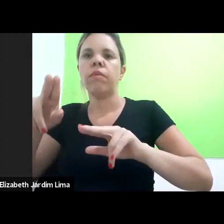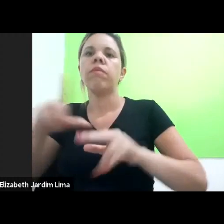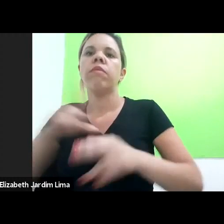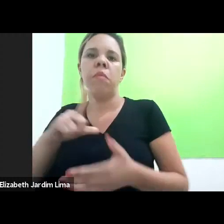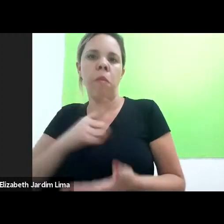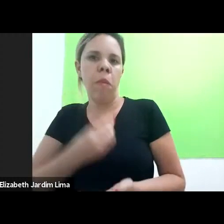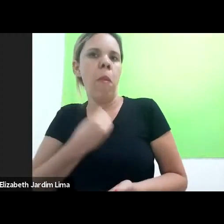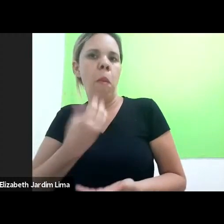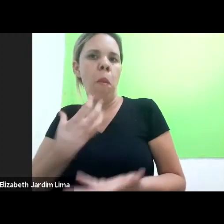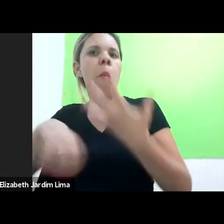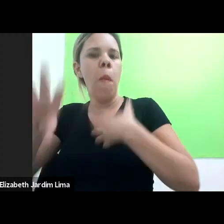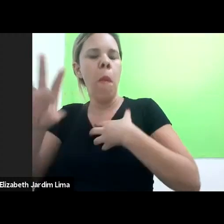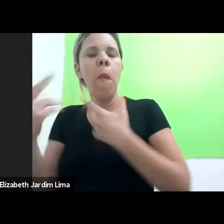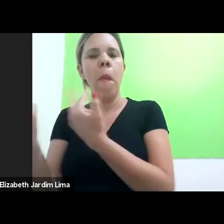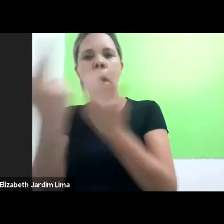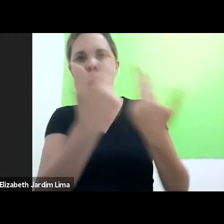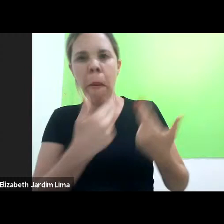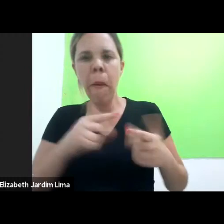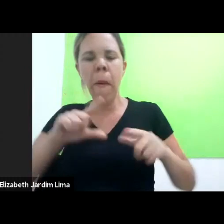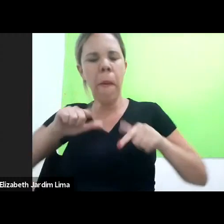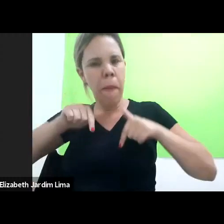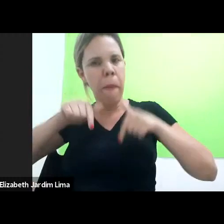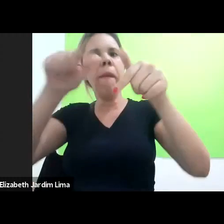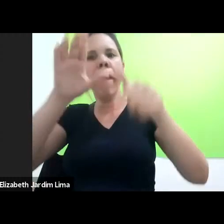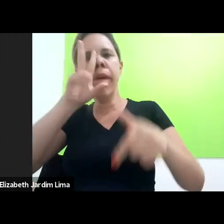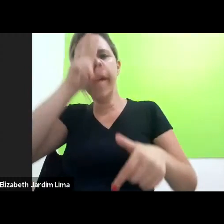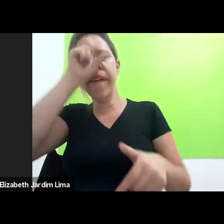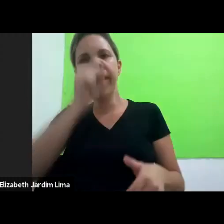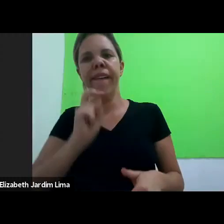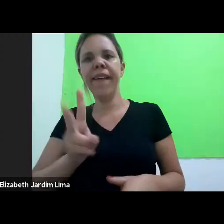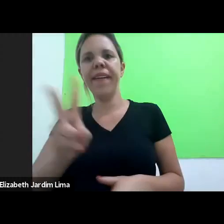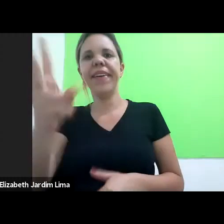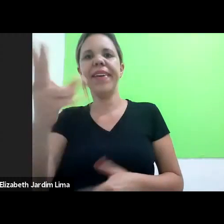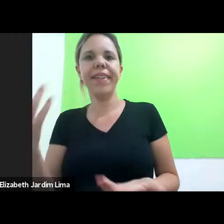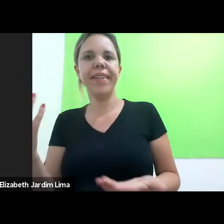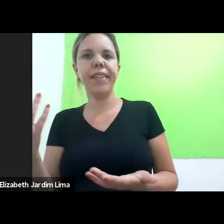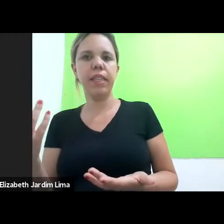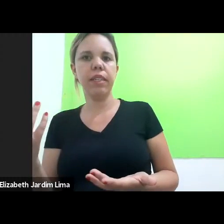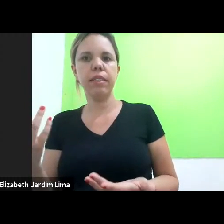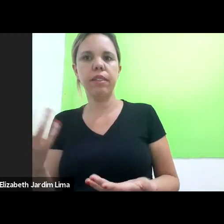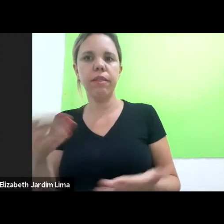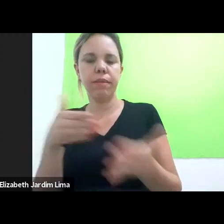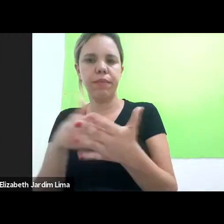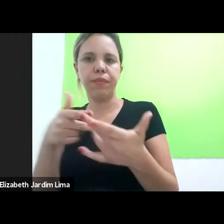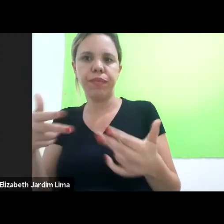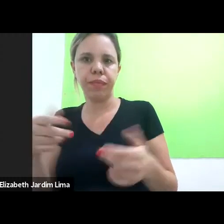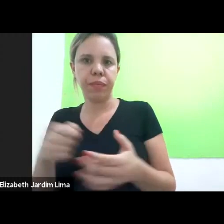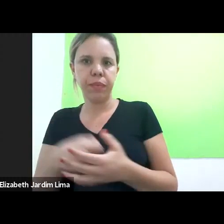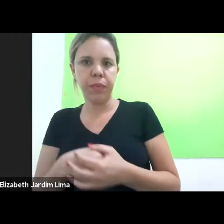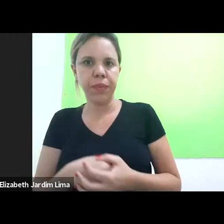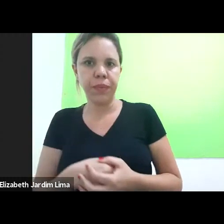acho que é o sentimento que nos dá força para continuar nas jornadas de tantos empecilhos.